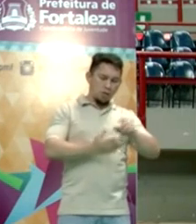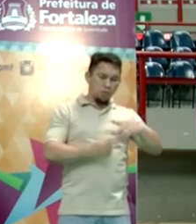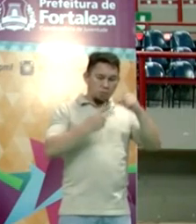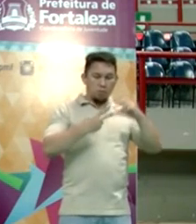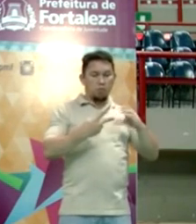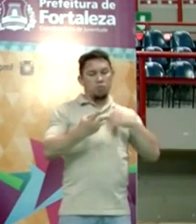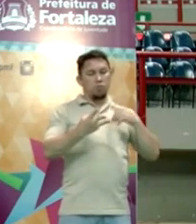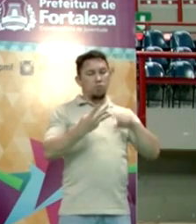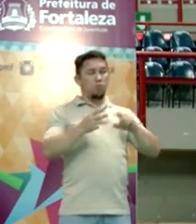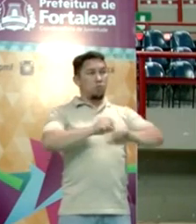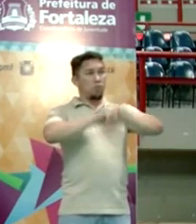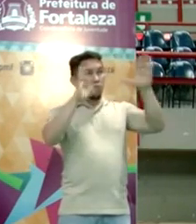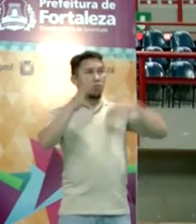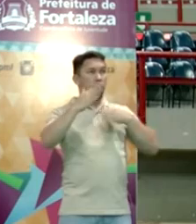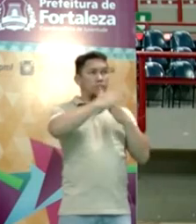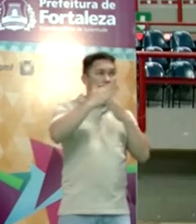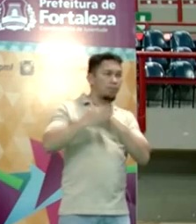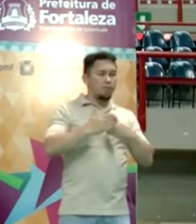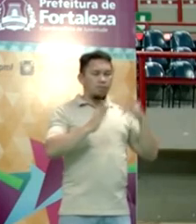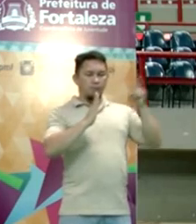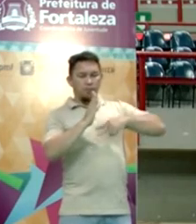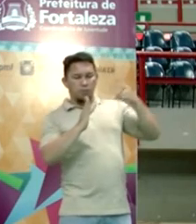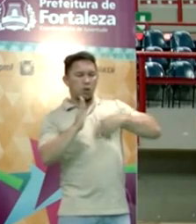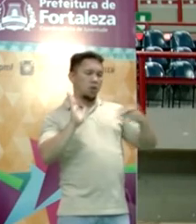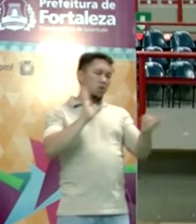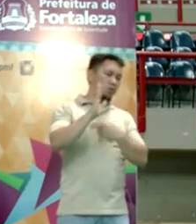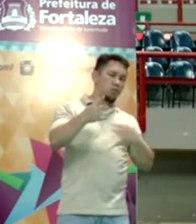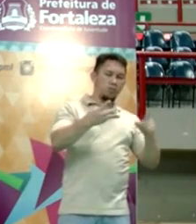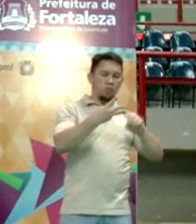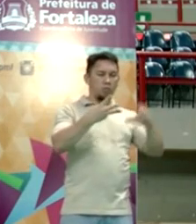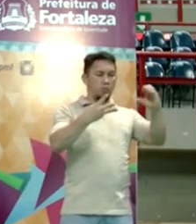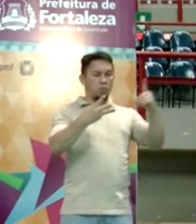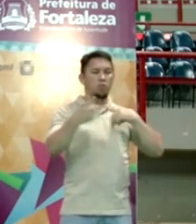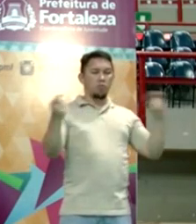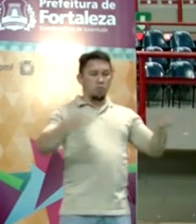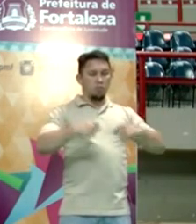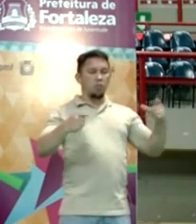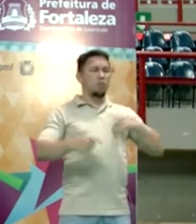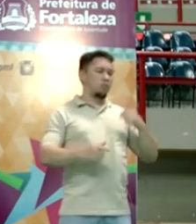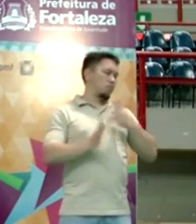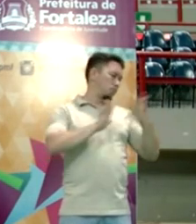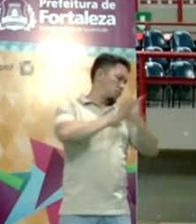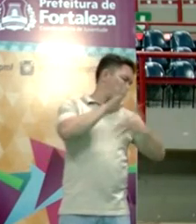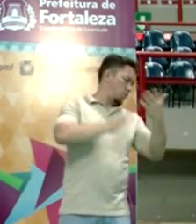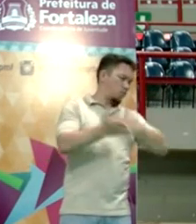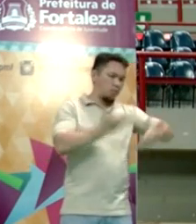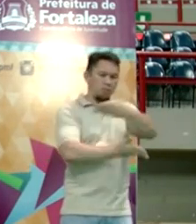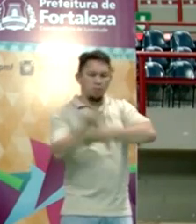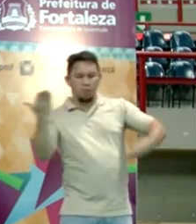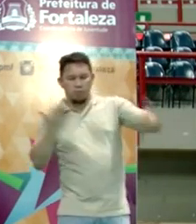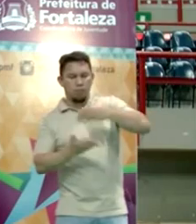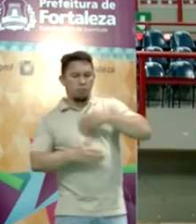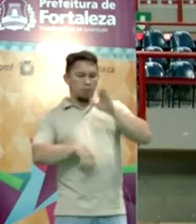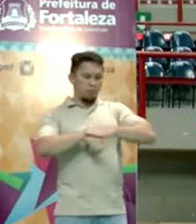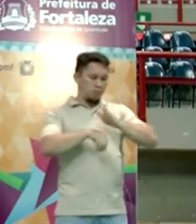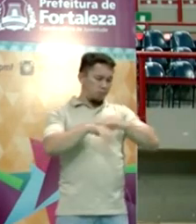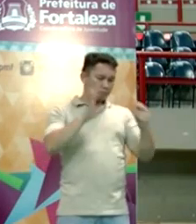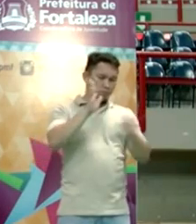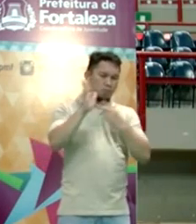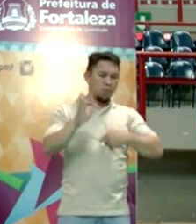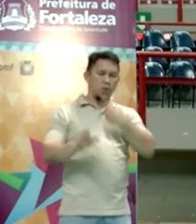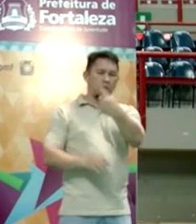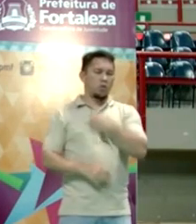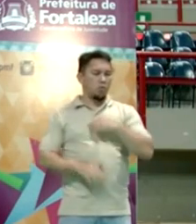escreve. C. Aclara os limites entre leitor e autor. D. Propicia um evento textual interativo em que apenas o